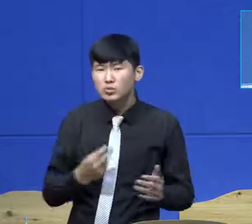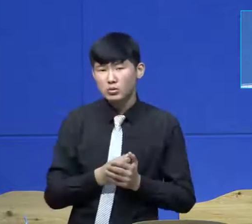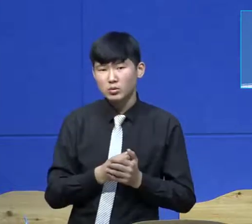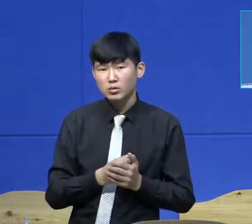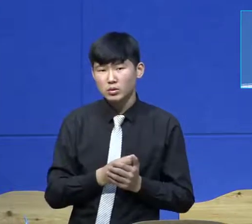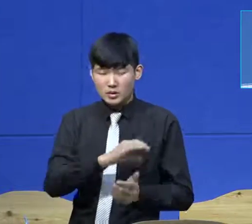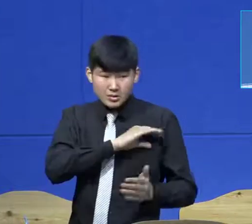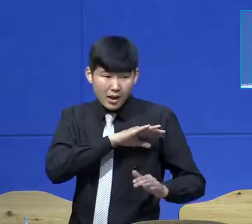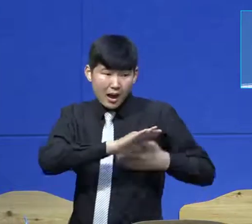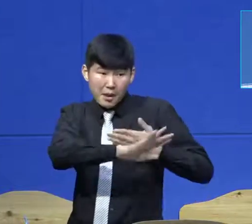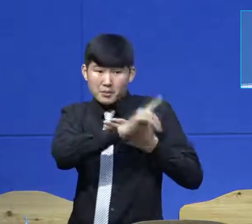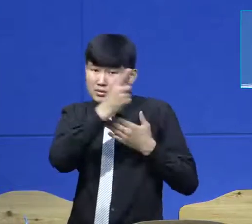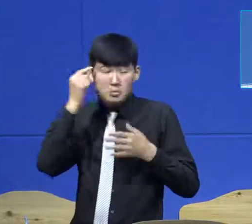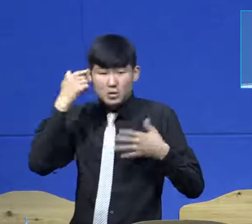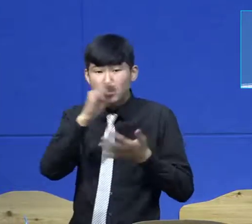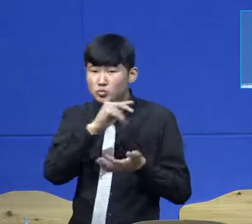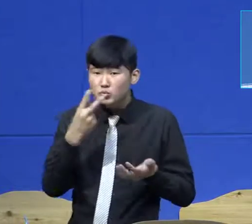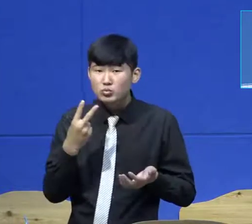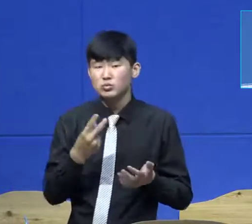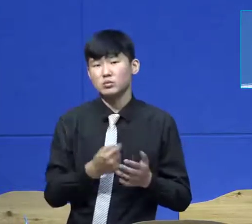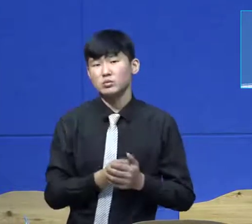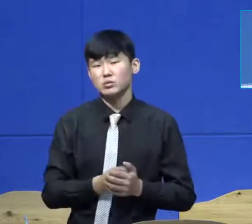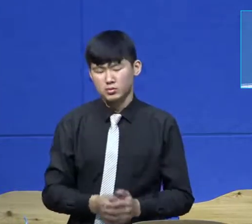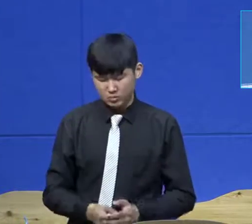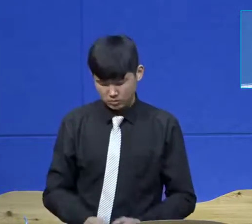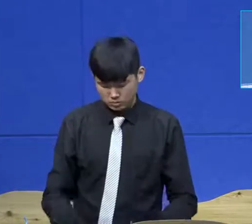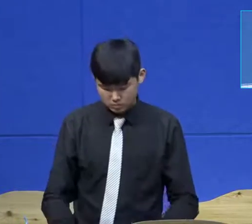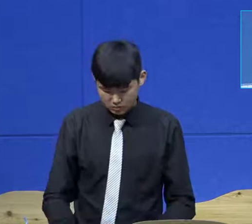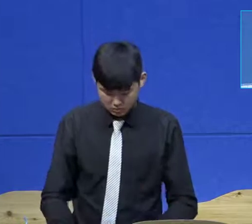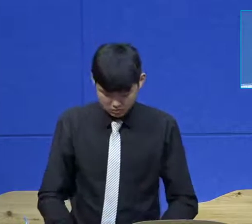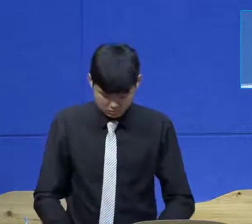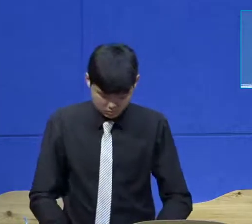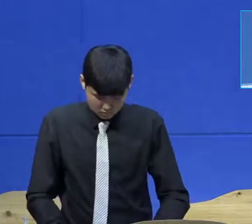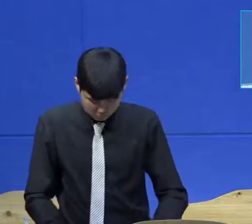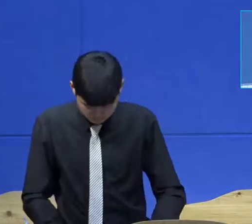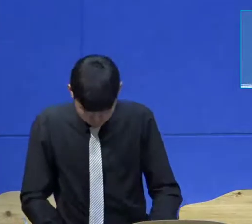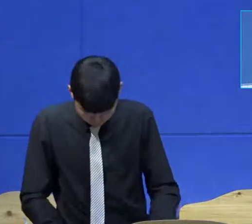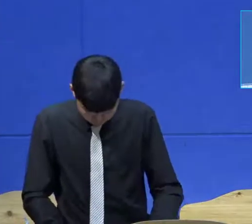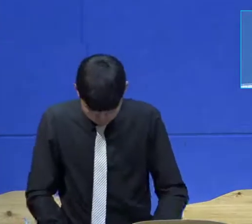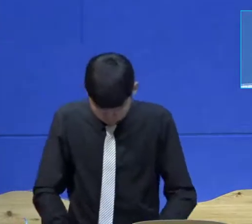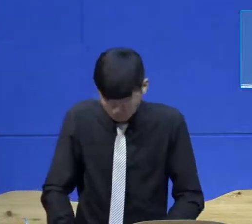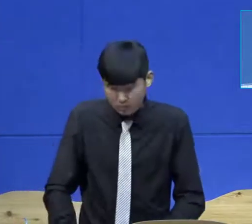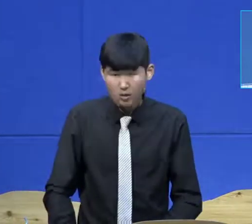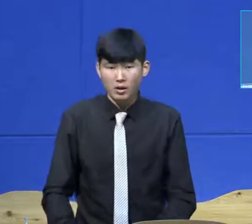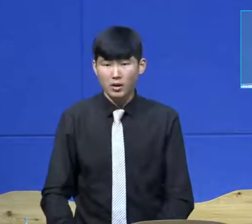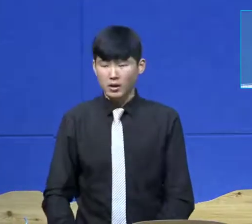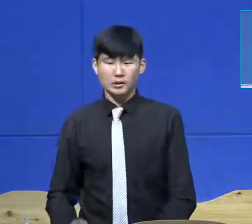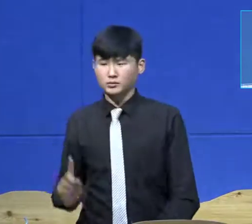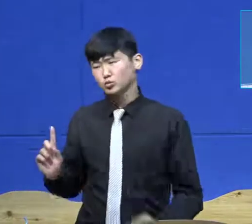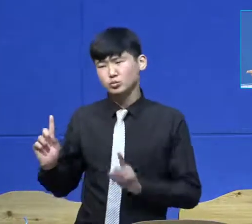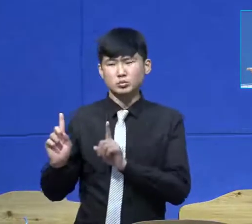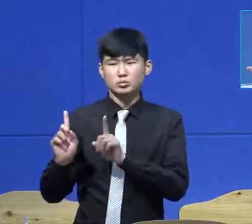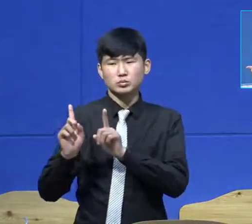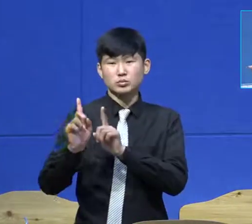юу? Үнсийнх нь хариу хүмүнд өгөхгүй гэж юу? Мэдээгүй юу? Битээ худлаа яраарэ. Хажуугаар нь явж байгаа